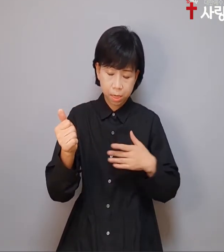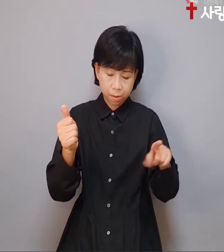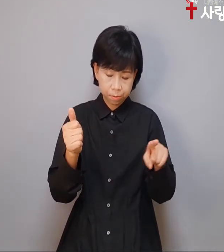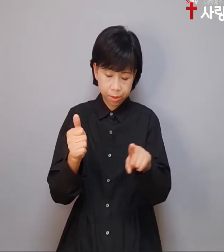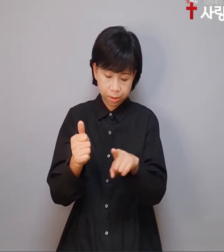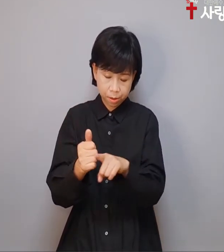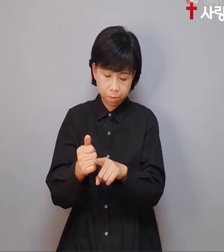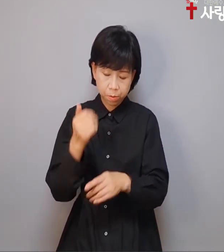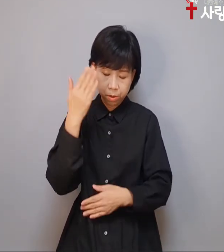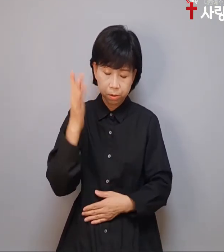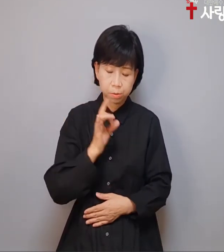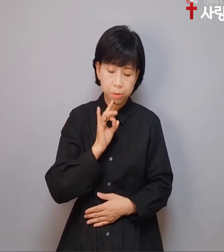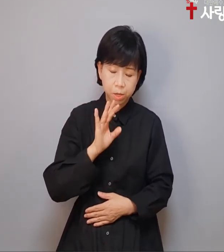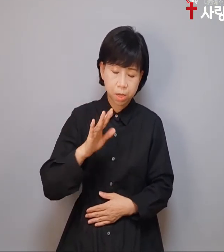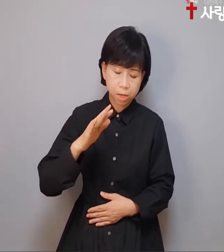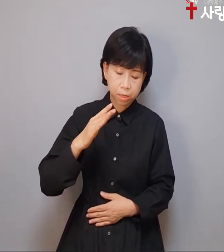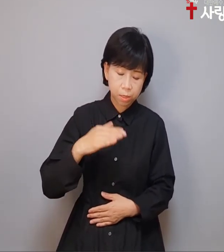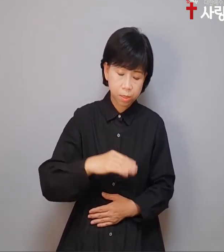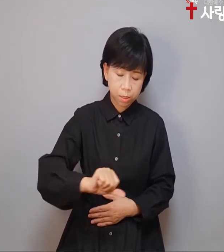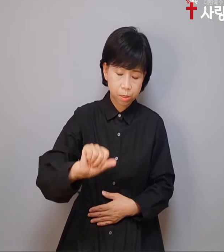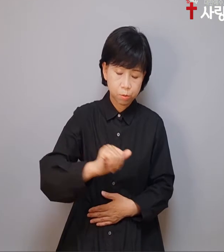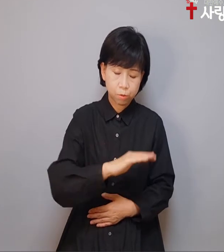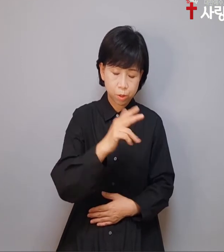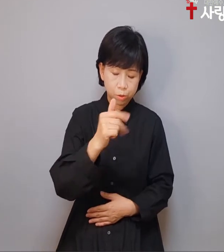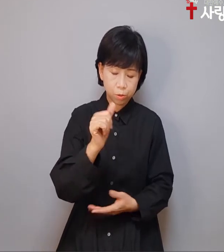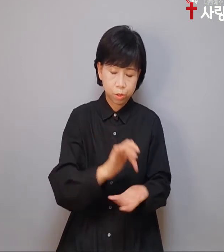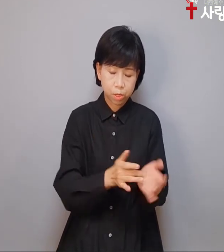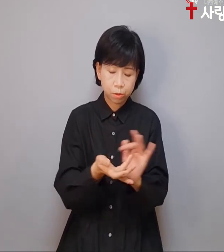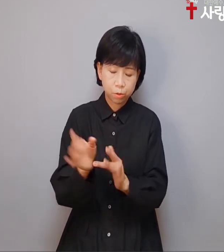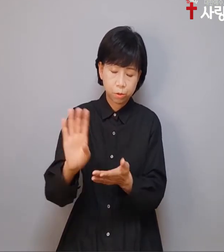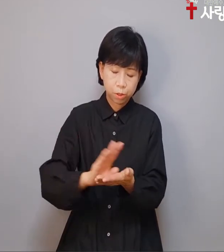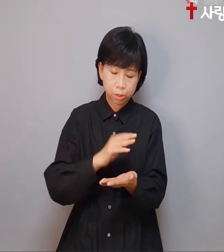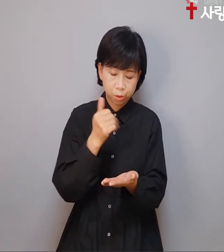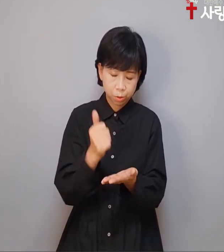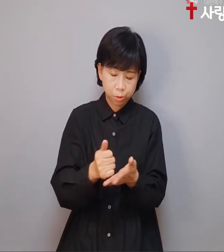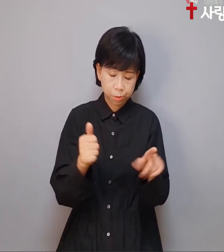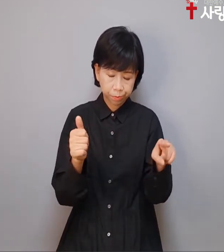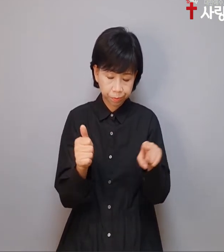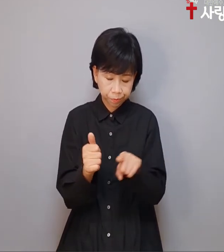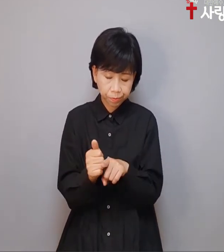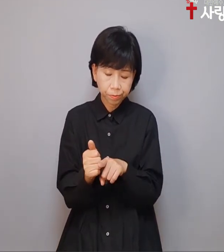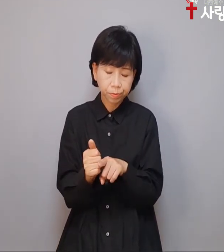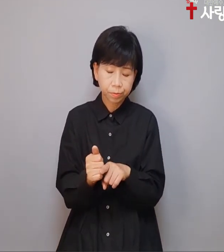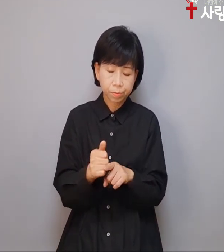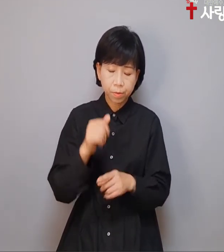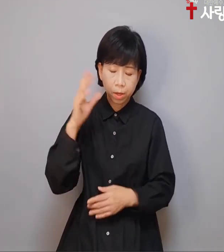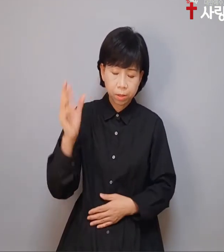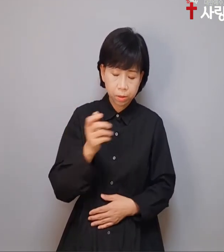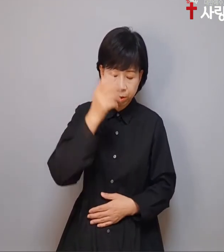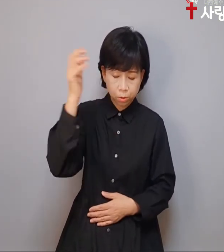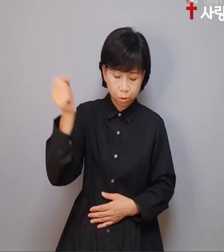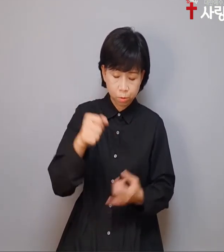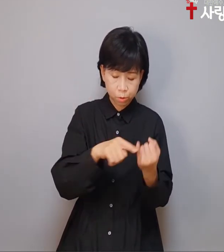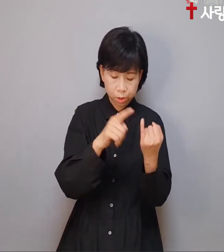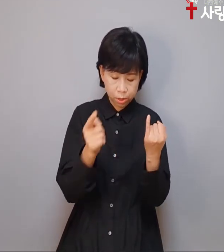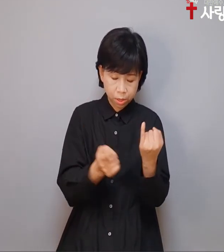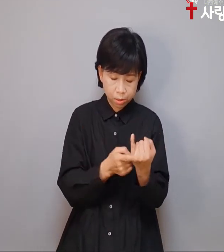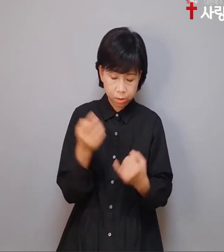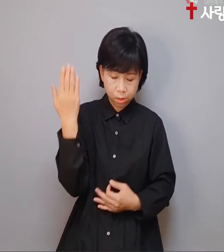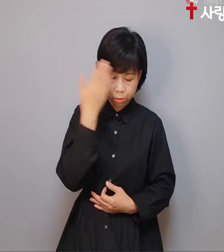믿사오며 그 외아들 우리 주 예수 그리스도를 믿사오니 이는 성령으로